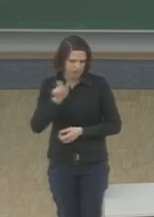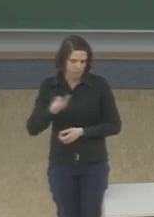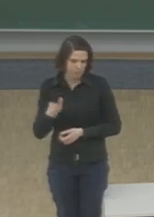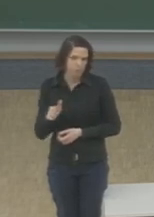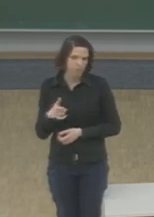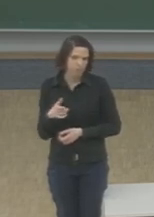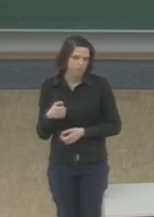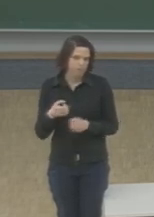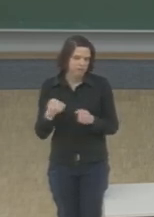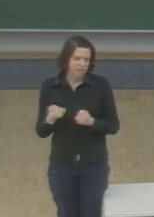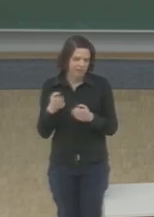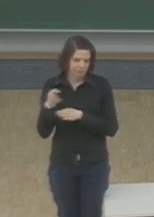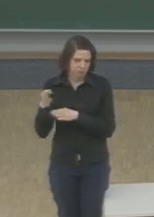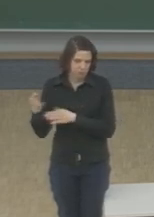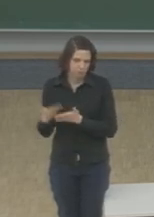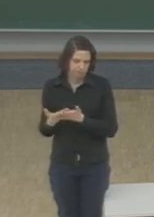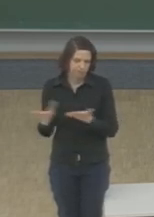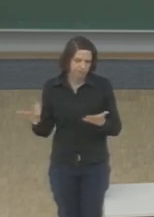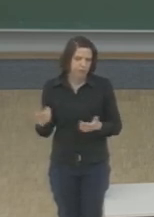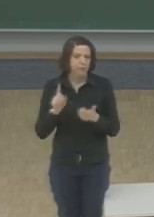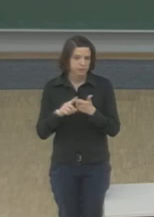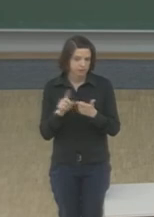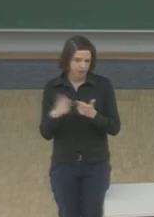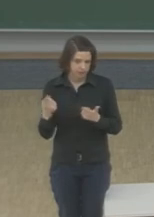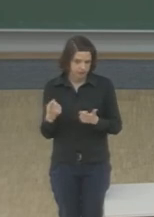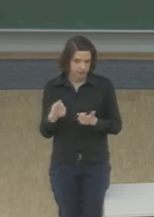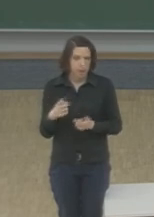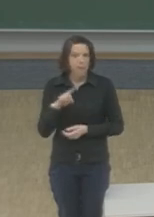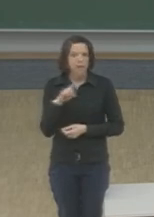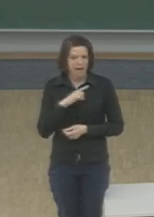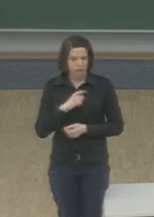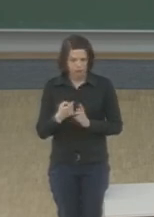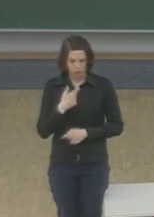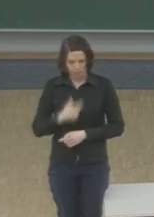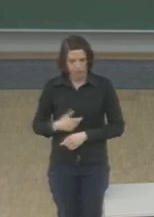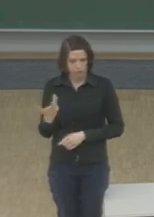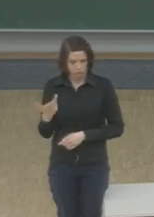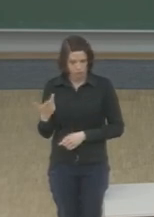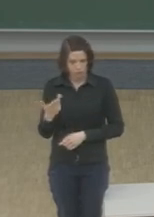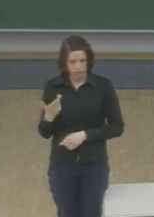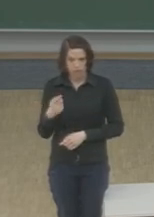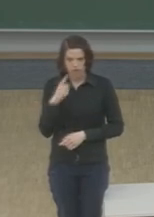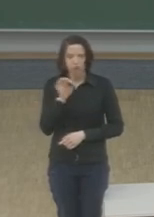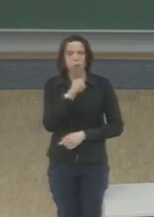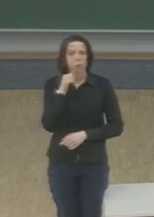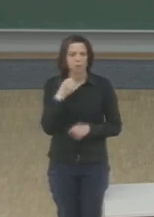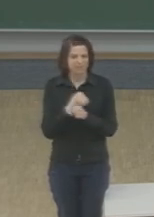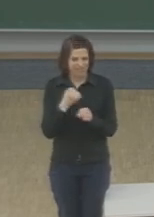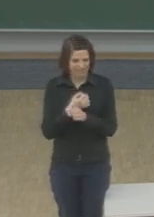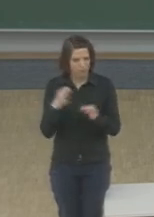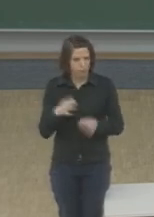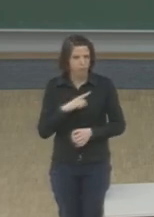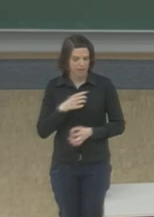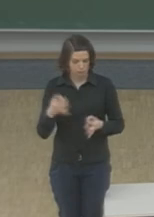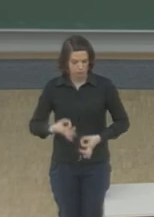nicht. Für McClelland kann zweitens jede solche menschliche Eigenschaft, die zur erfolgreichen Ausübung einer Berufstätigkeit